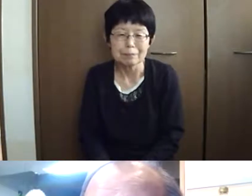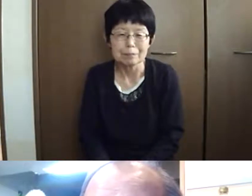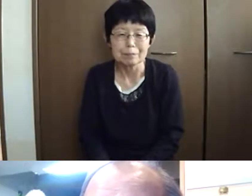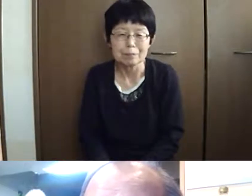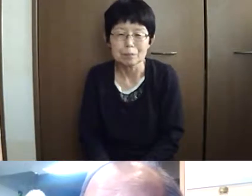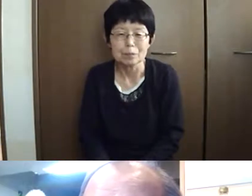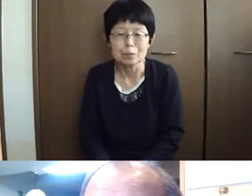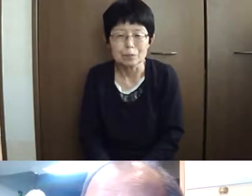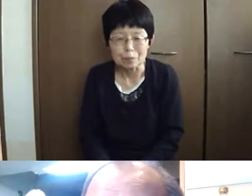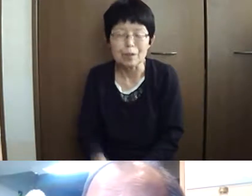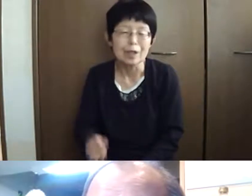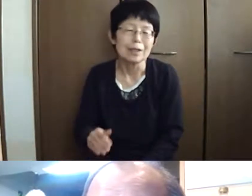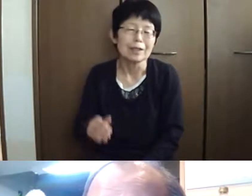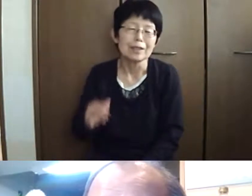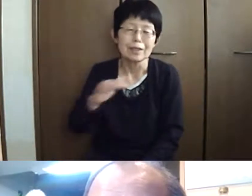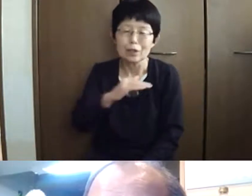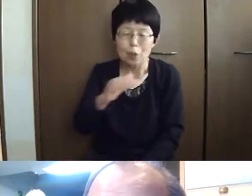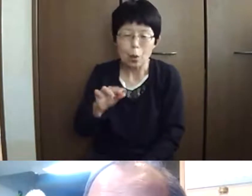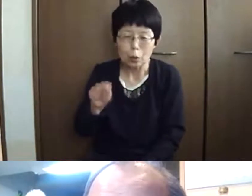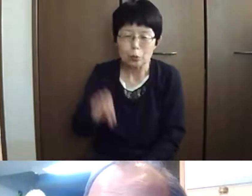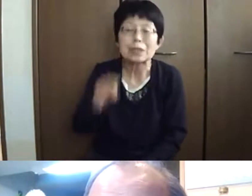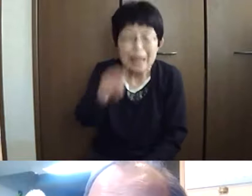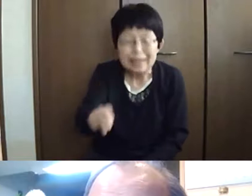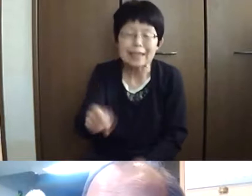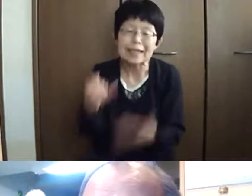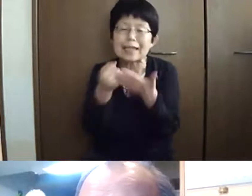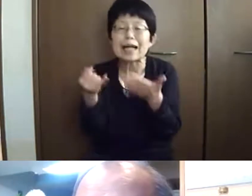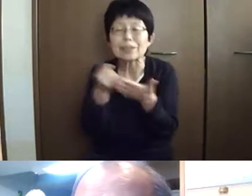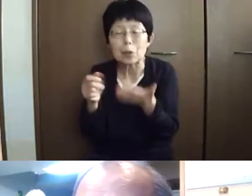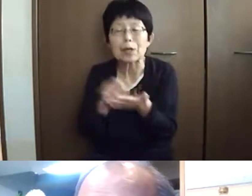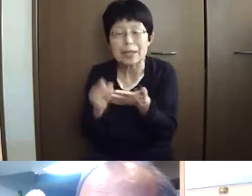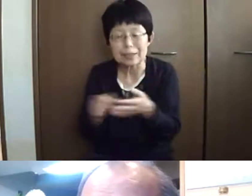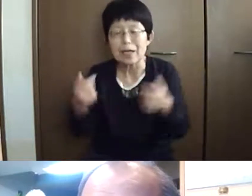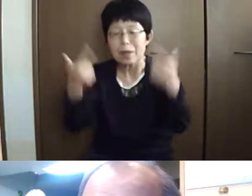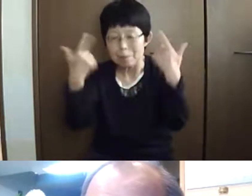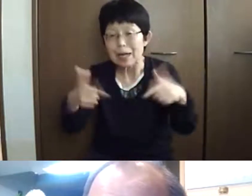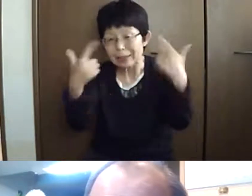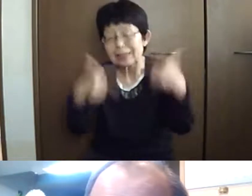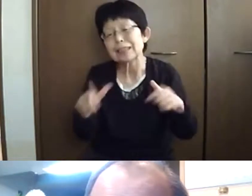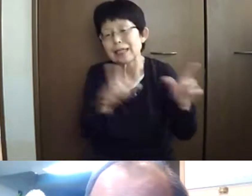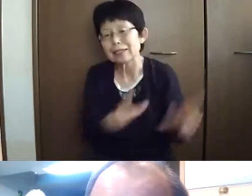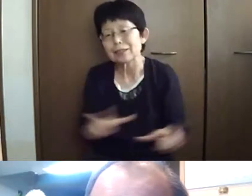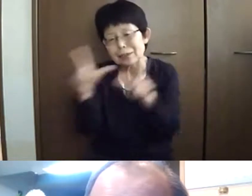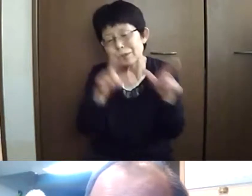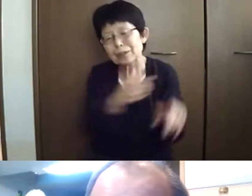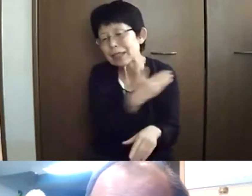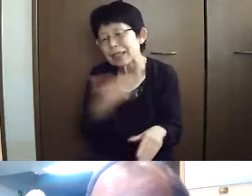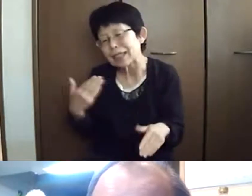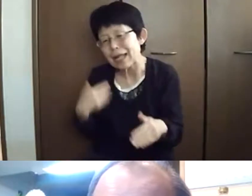碁を打ったりイラストを描いたりして毎日が過ごせればそれで十分ですっていうことも、じ